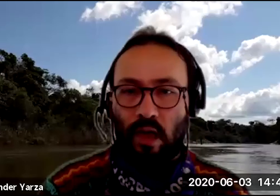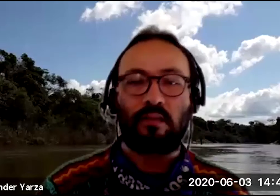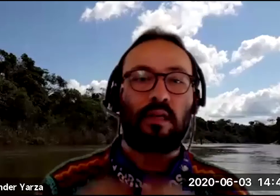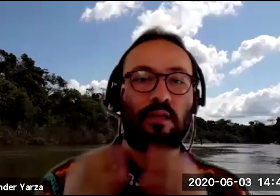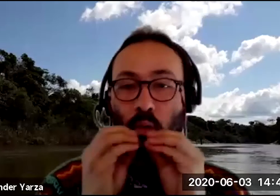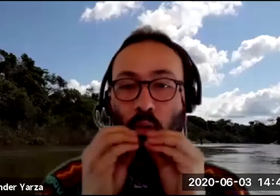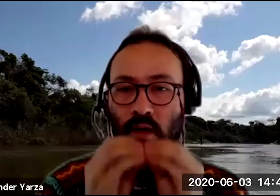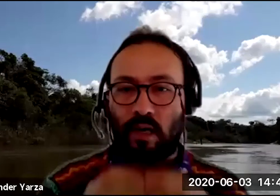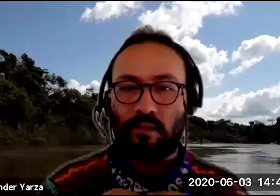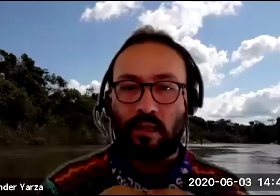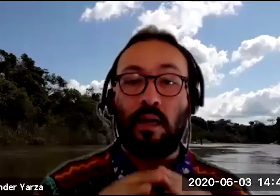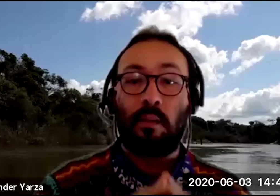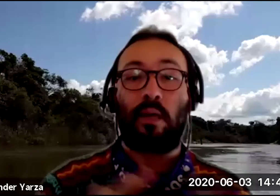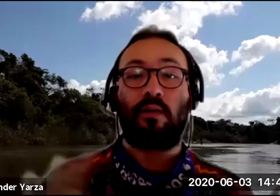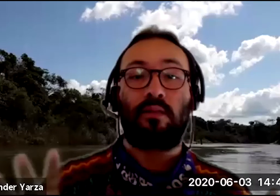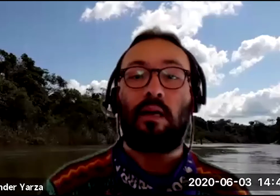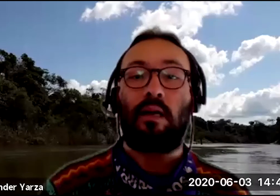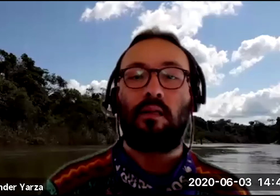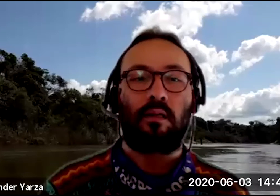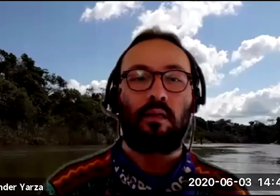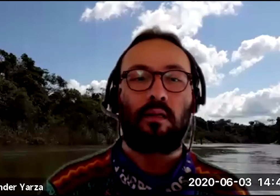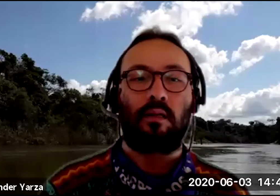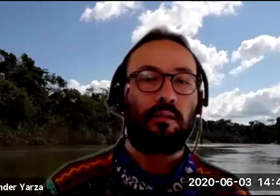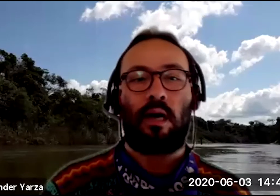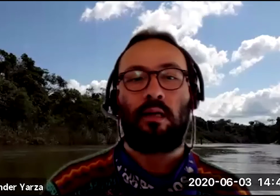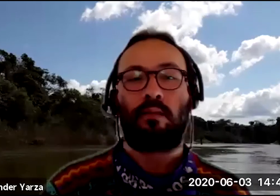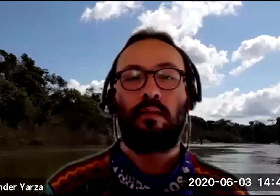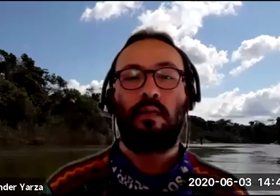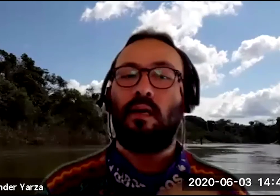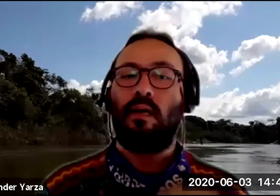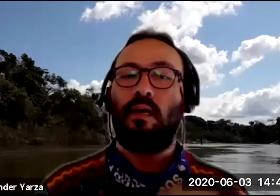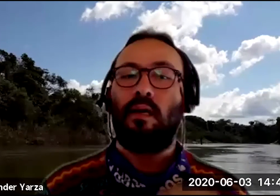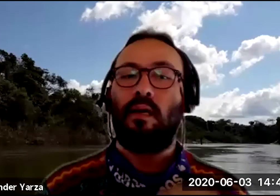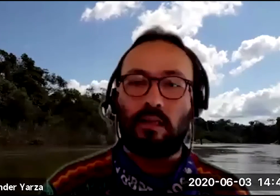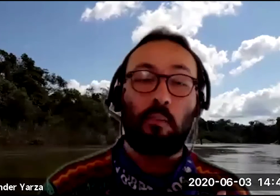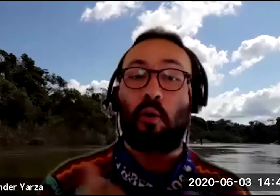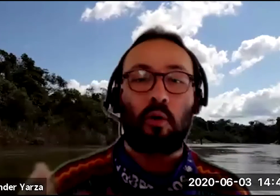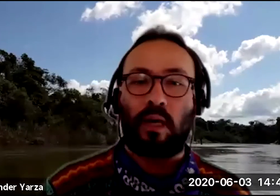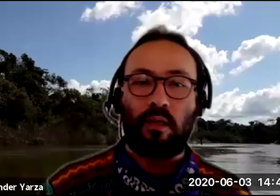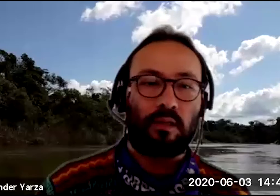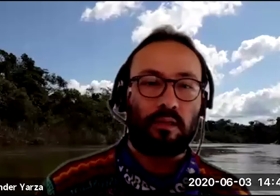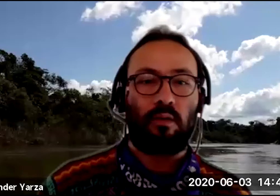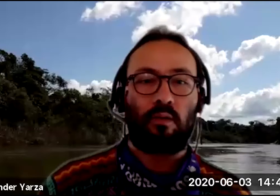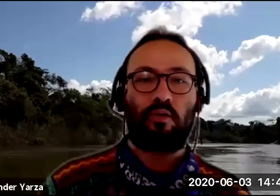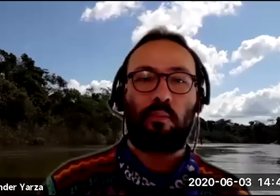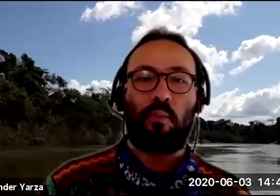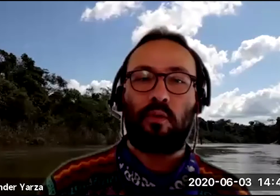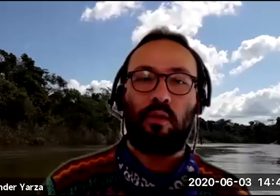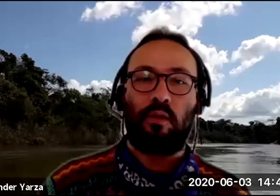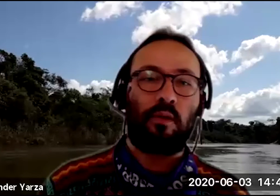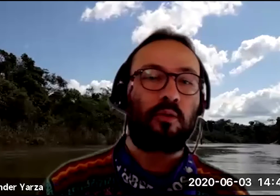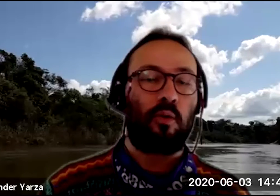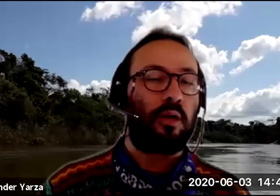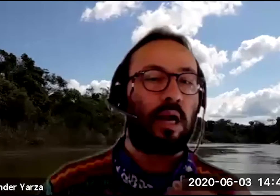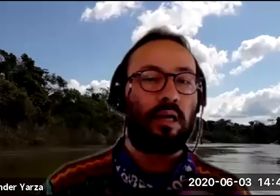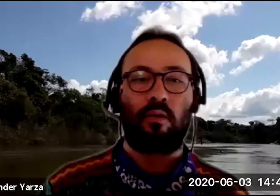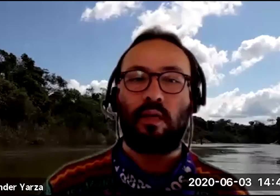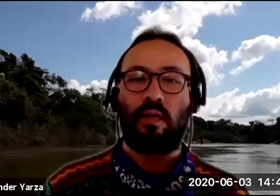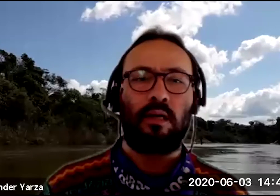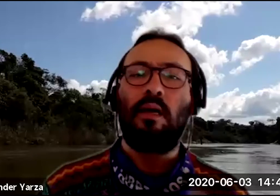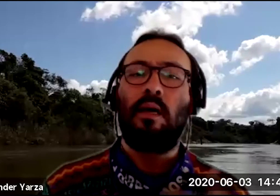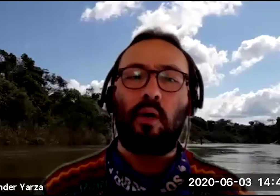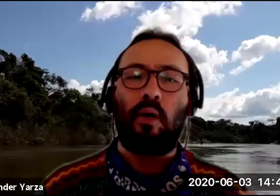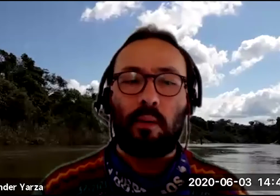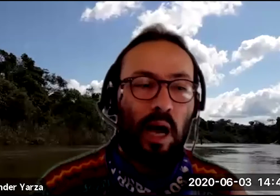son situadas, que son concretas, pero están interconectadas. Existen, o por lo menos desde lo que yo he podido